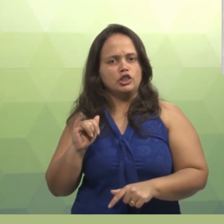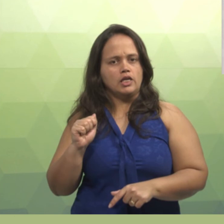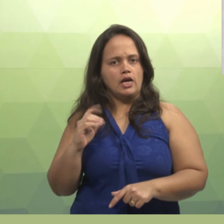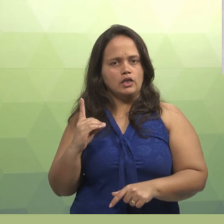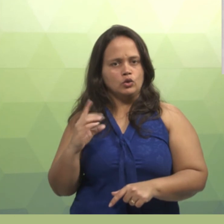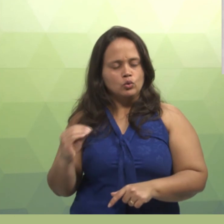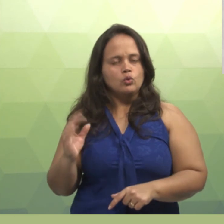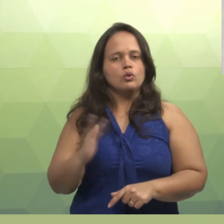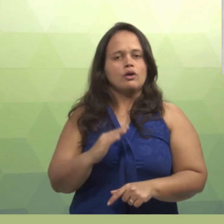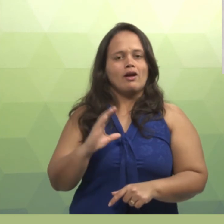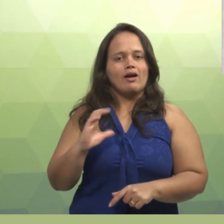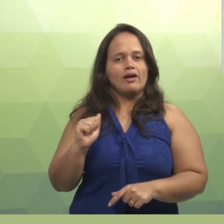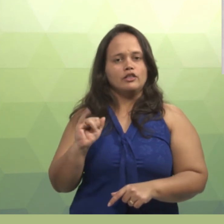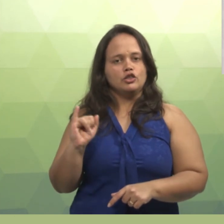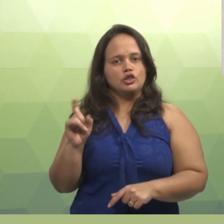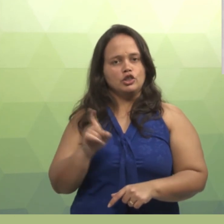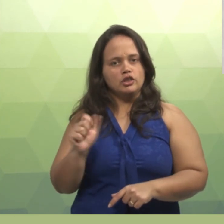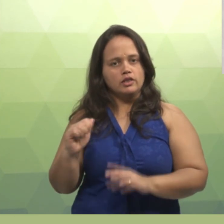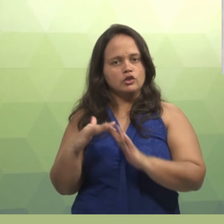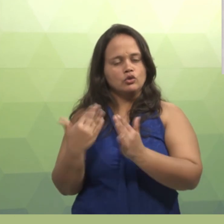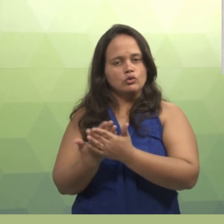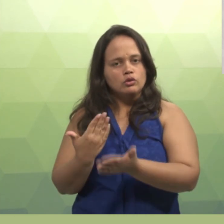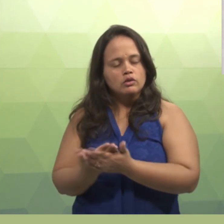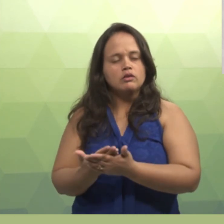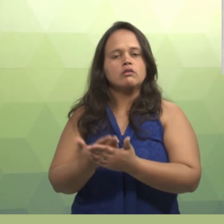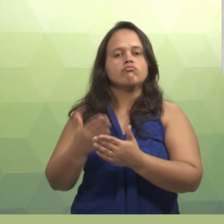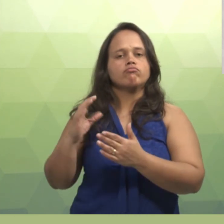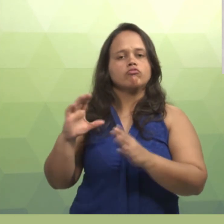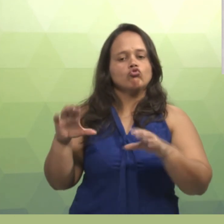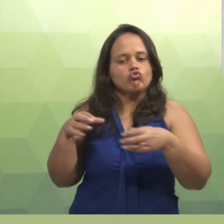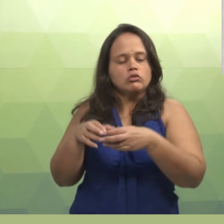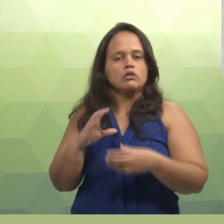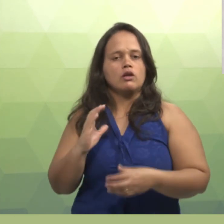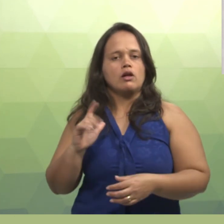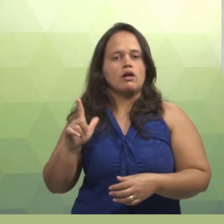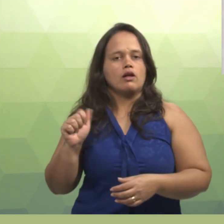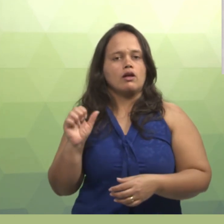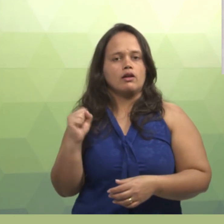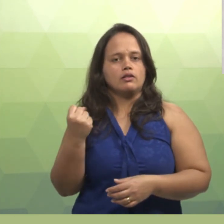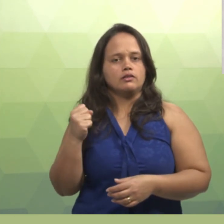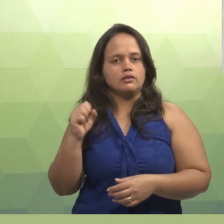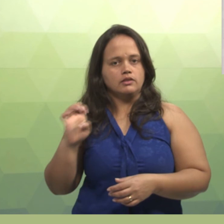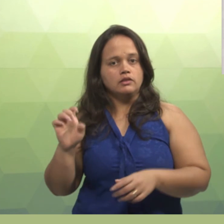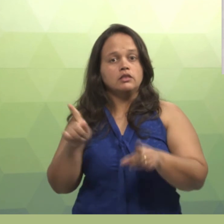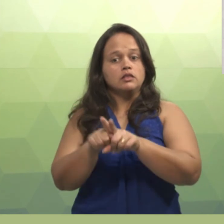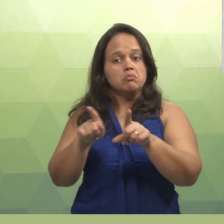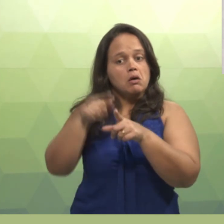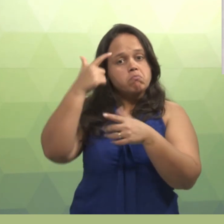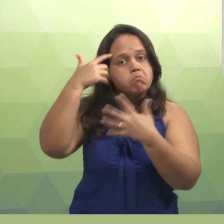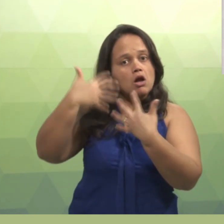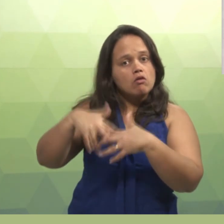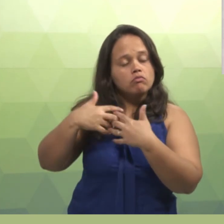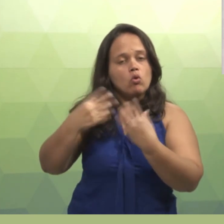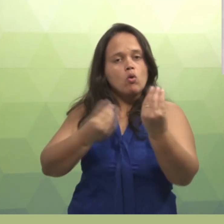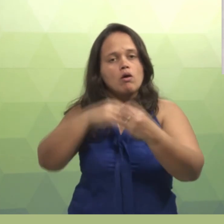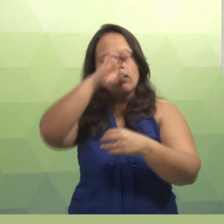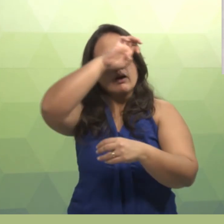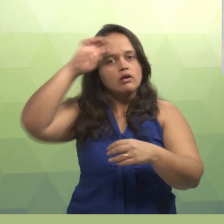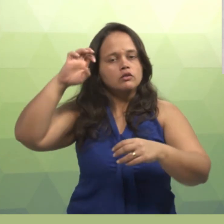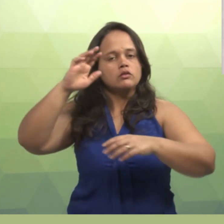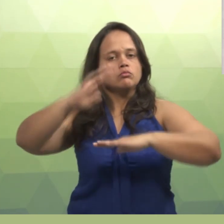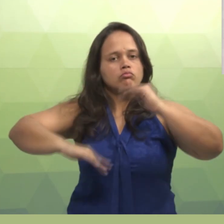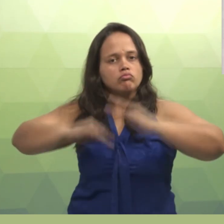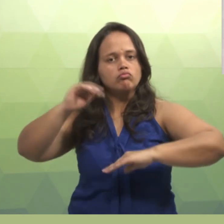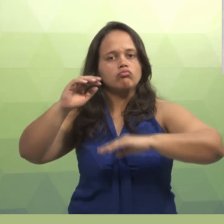da caixa escolar e do conselho de classe. E refletimos ainda sobre a ética profissional na